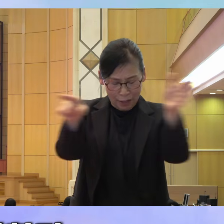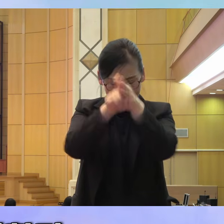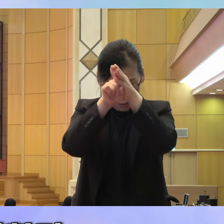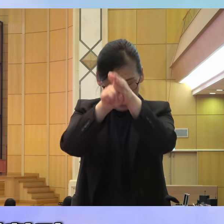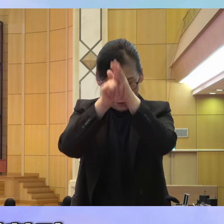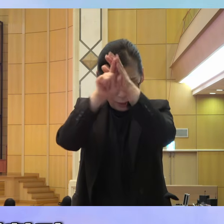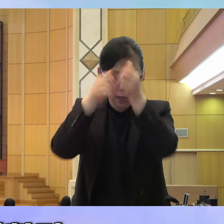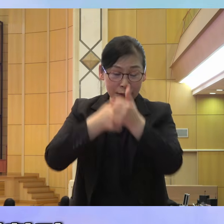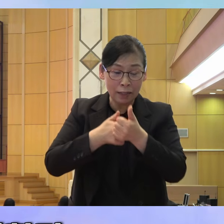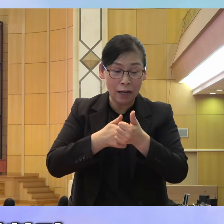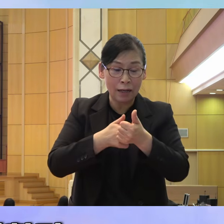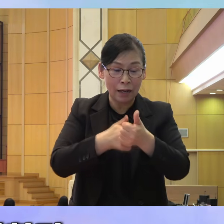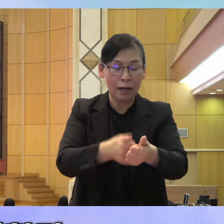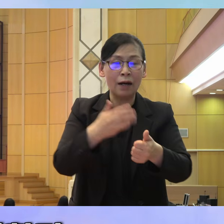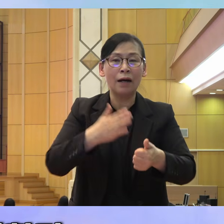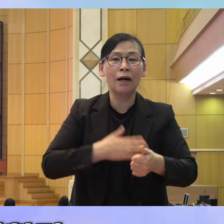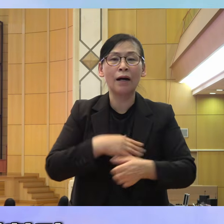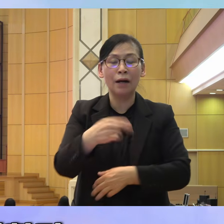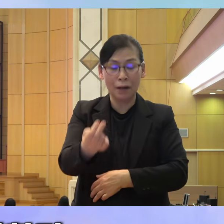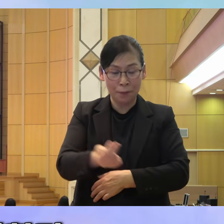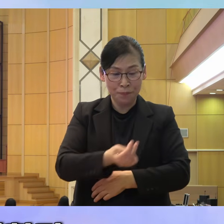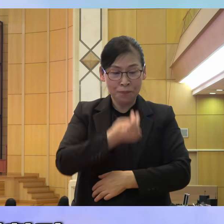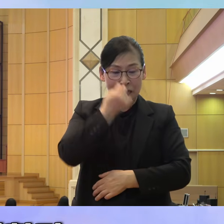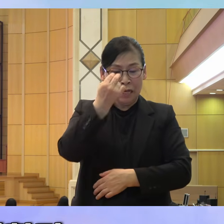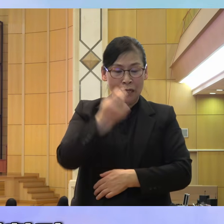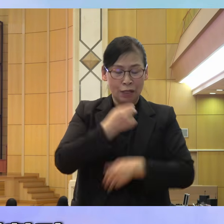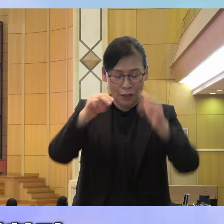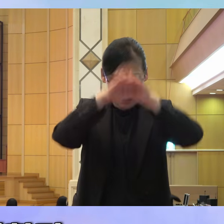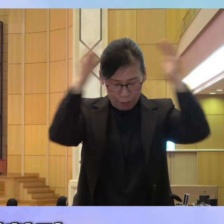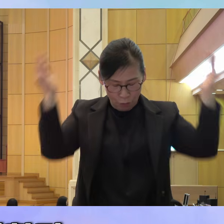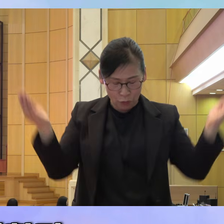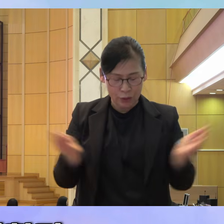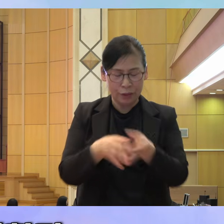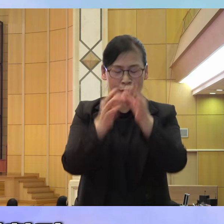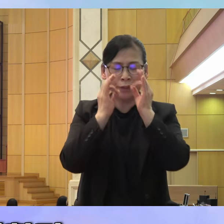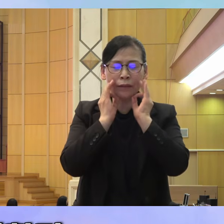순교자의 신앙 따라 이